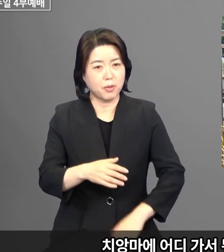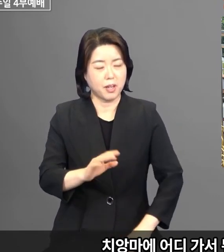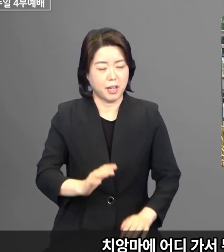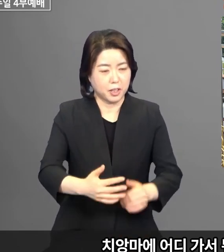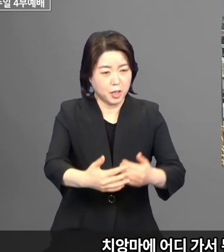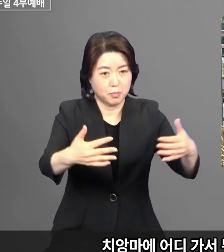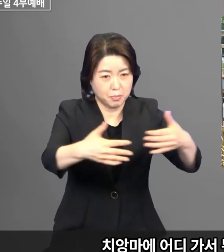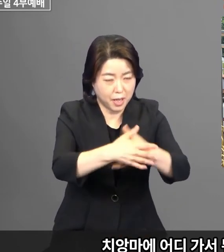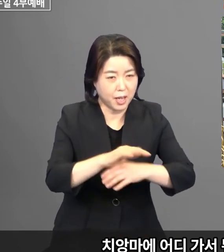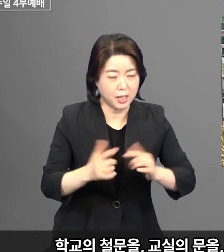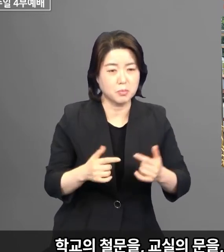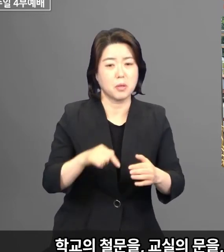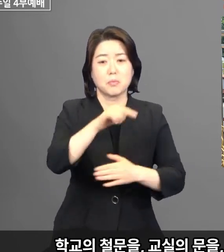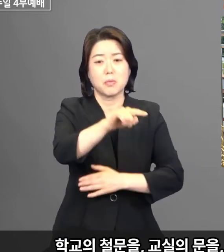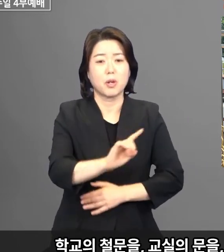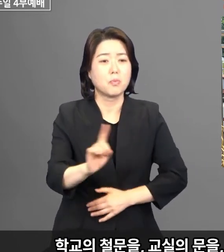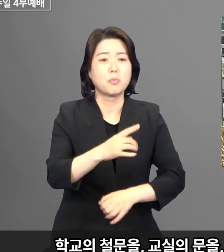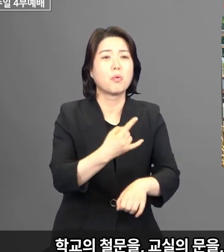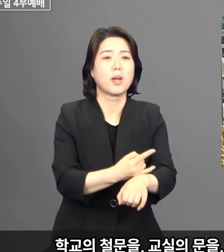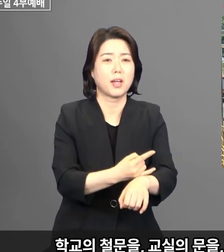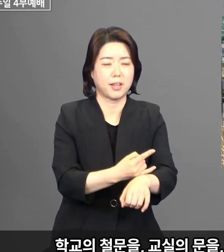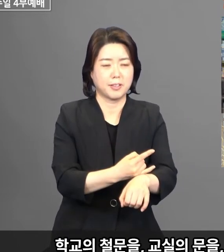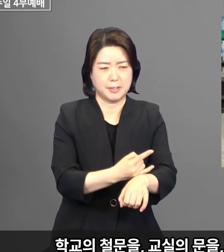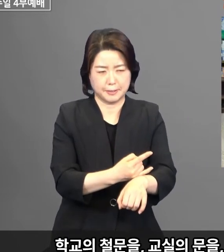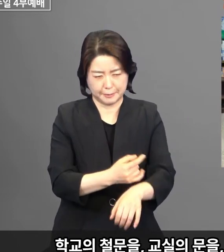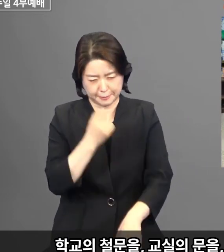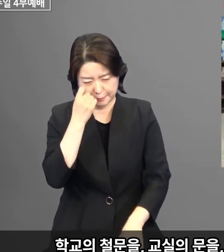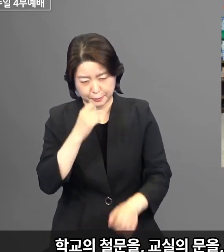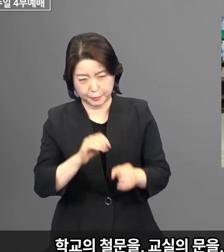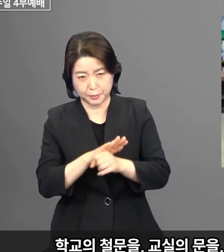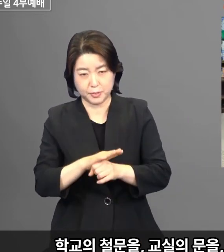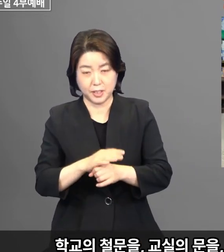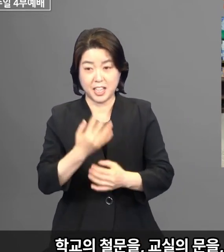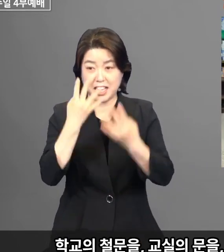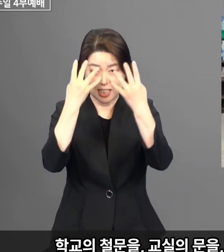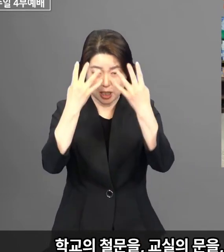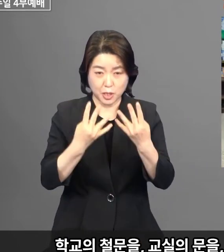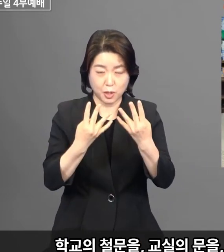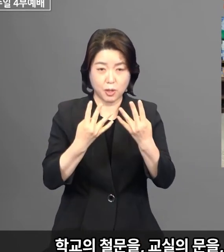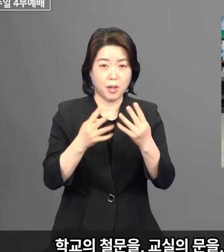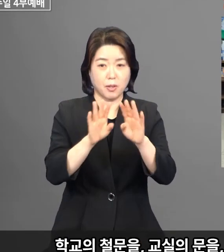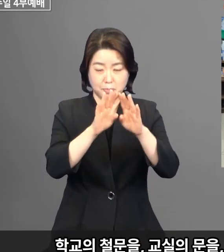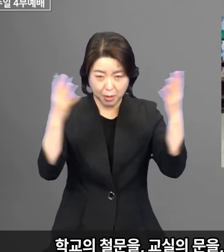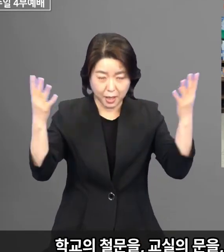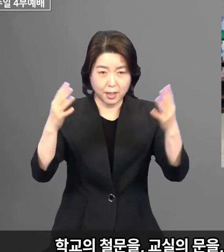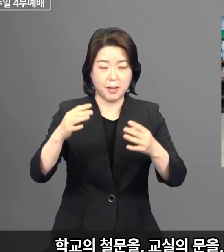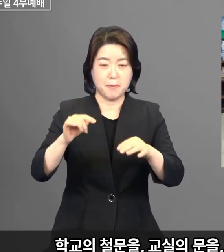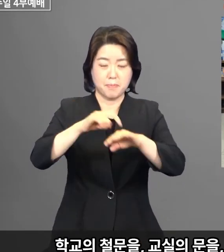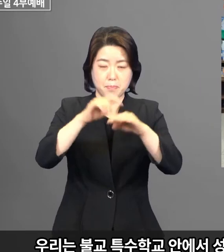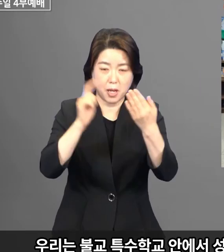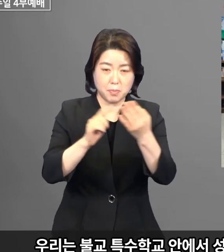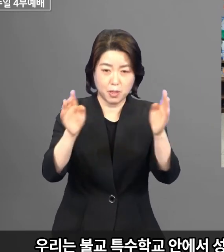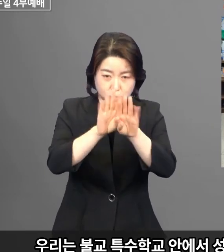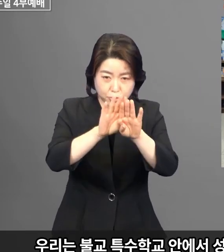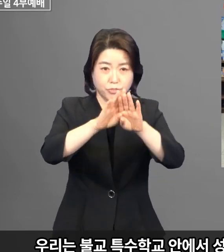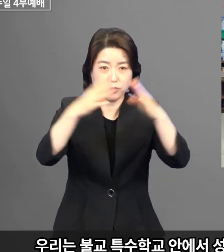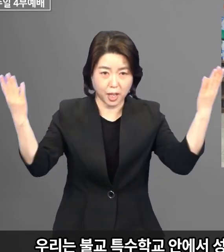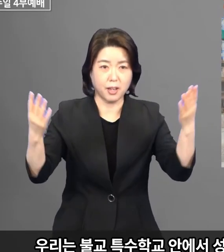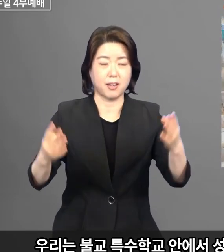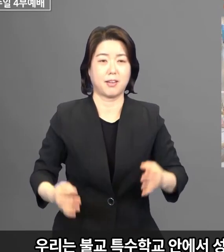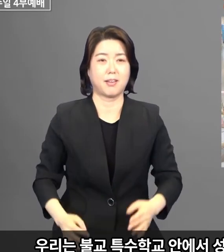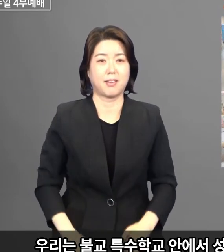사나 싶었던지 학교의 철문을, 교실의 문을, 마음의 문을 열어주었습니다. 우리는